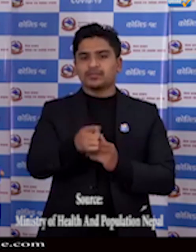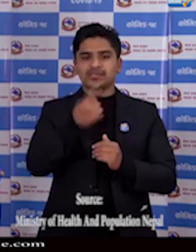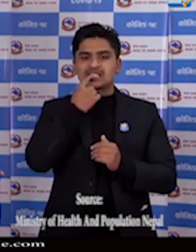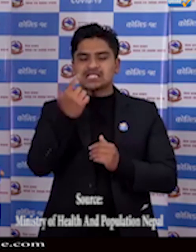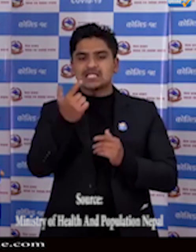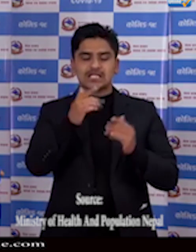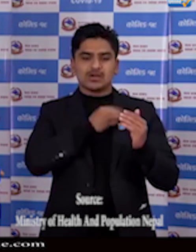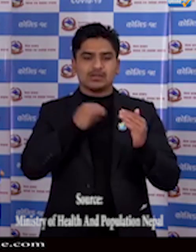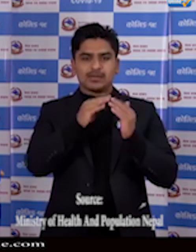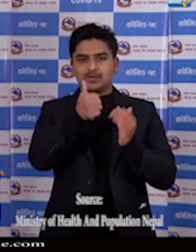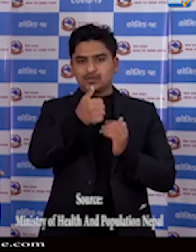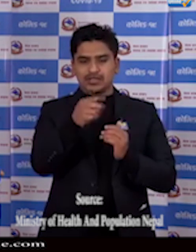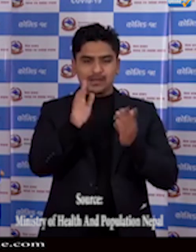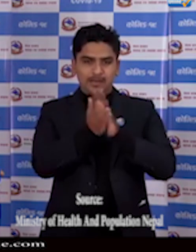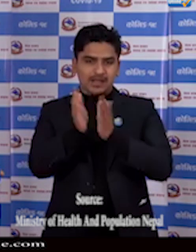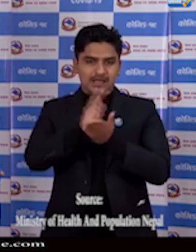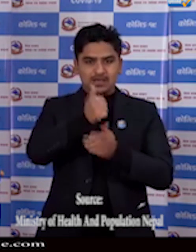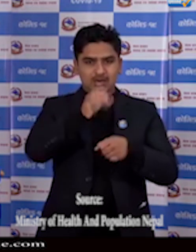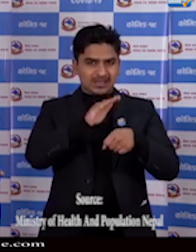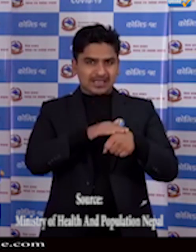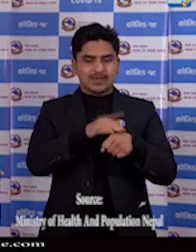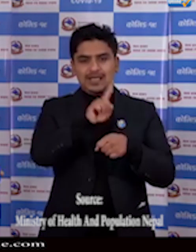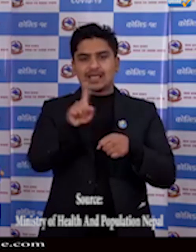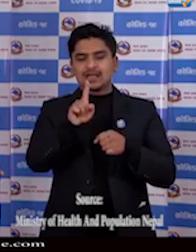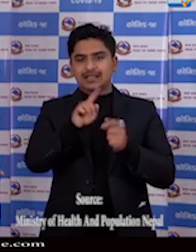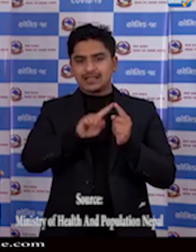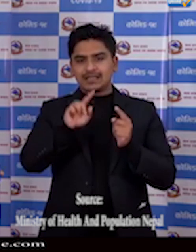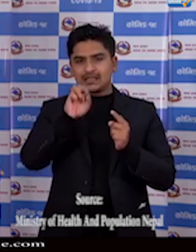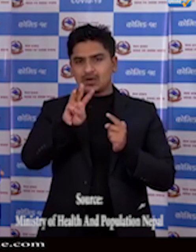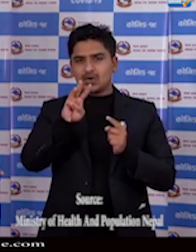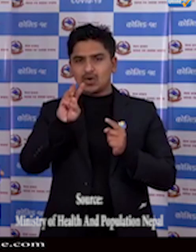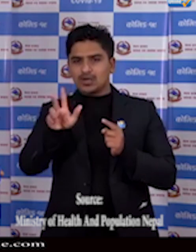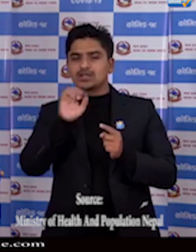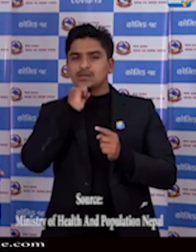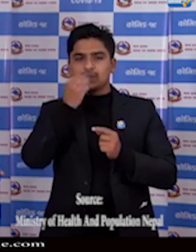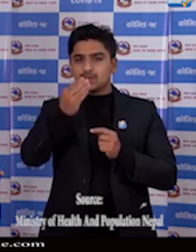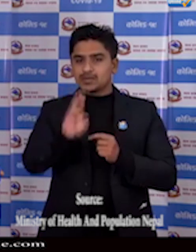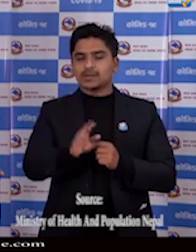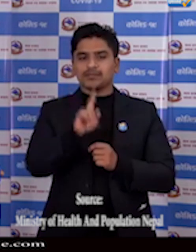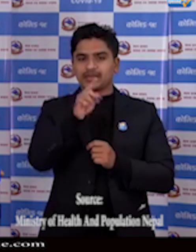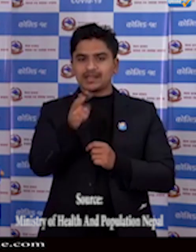सेती अस्पतालबाट 6, बैतडी र अछामका 11-38 उमेरका हुनुहुन्छ। उहाँहरू